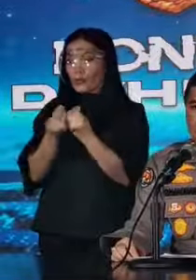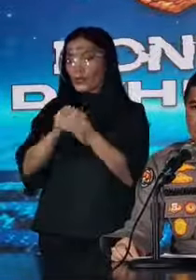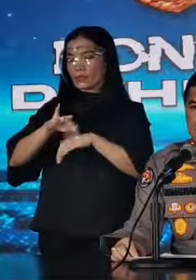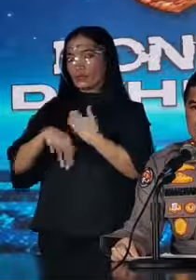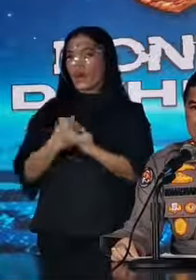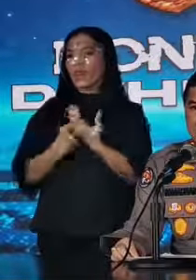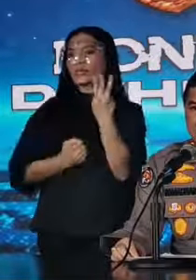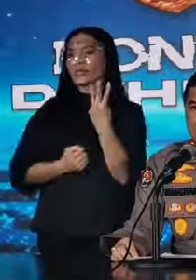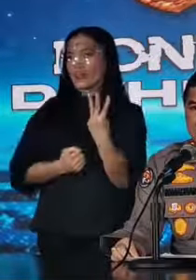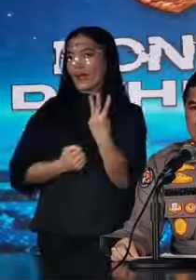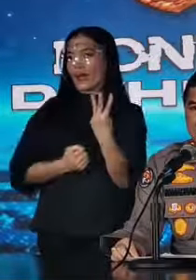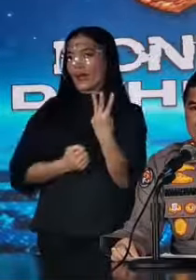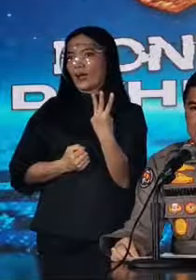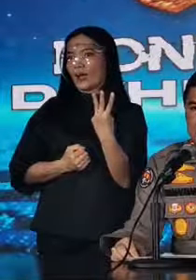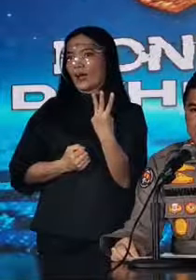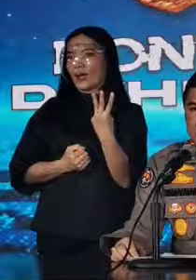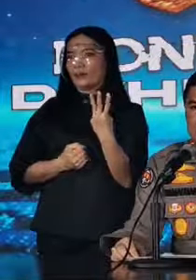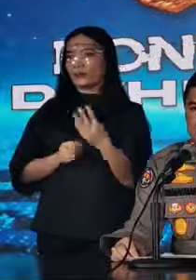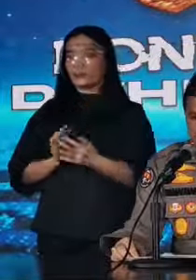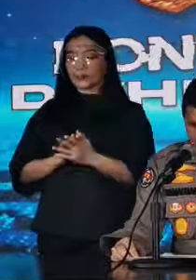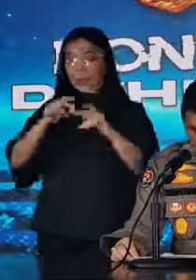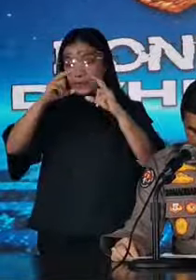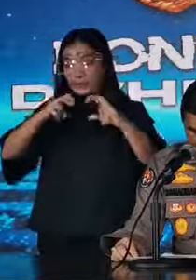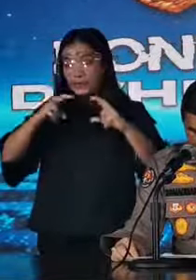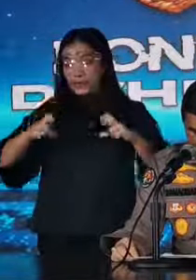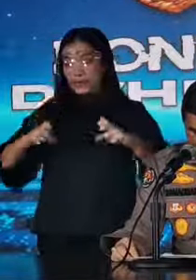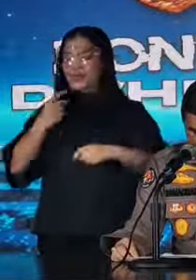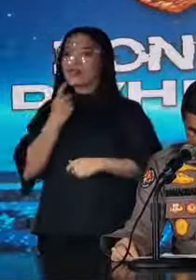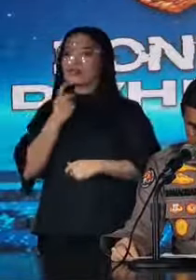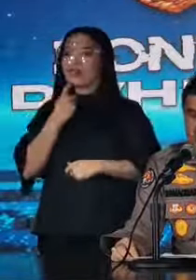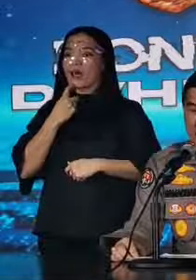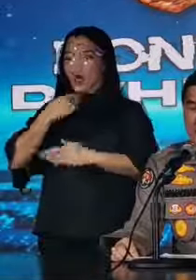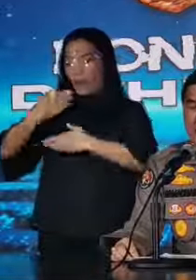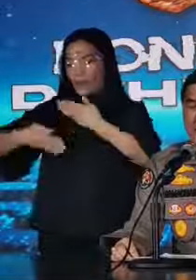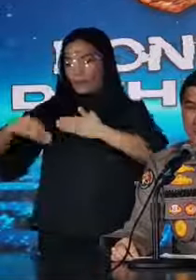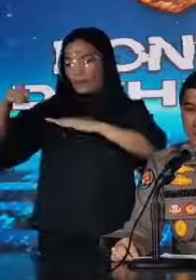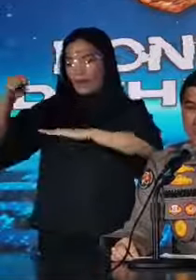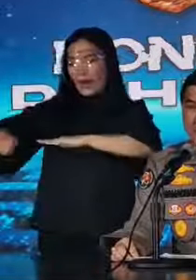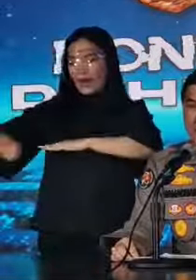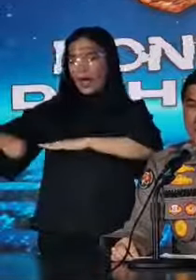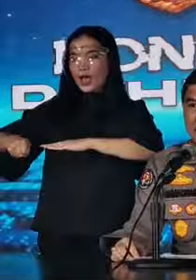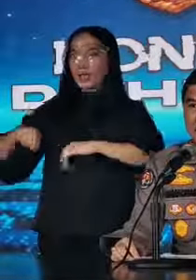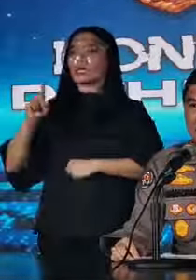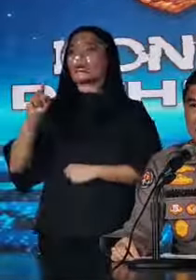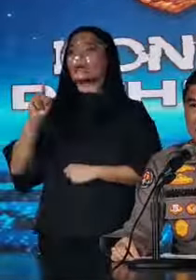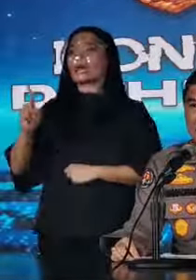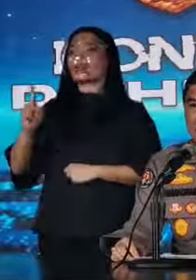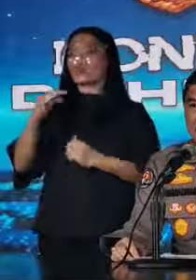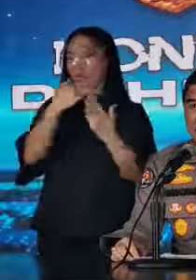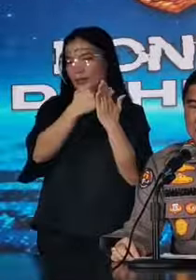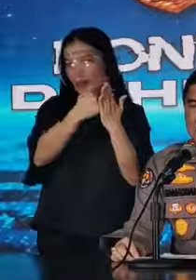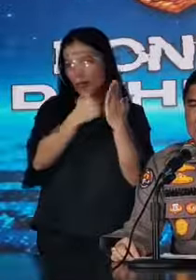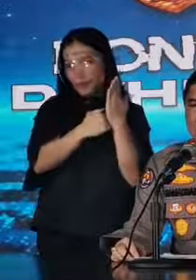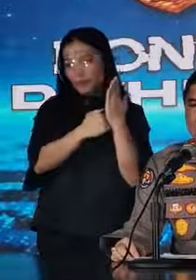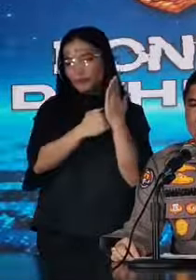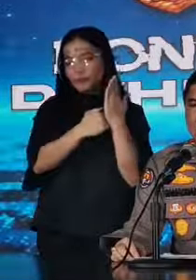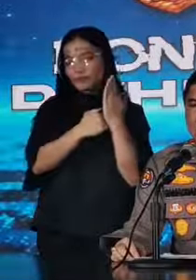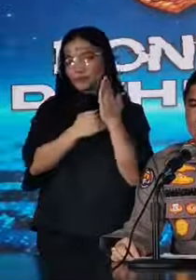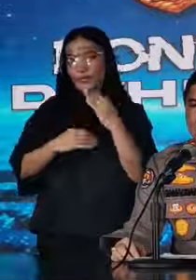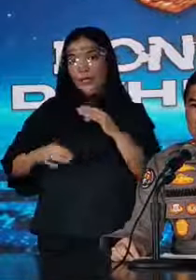Kemudian untuk sidik tindak pidana ada 1 kegiatan